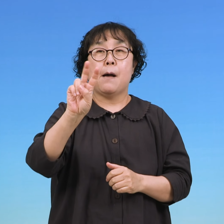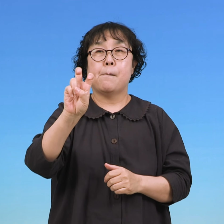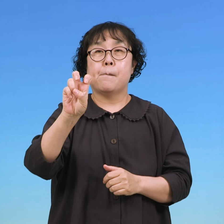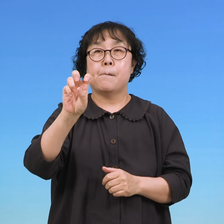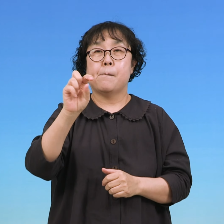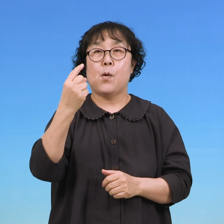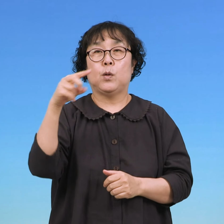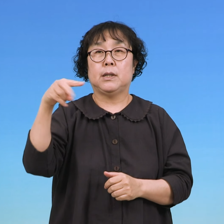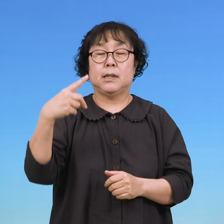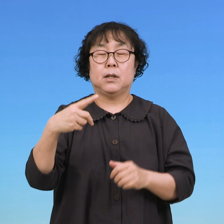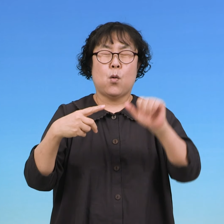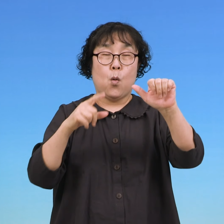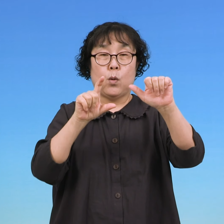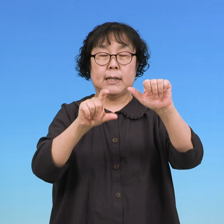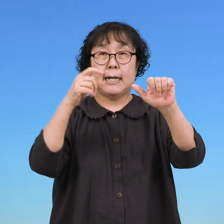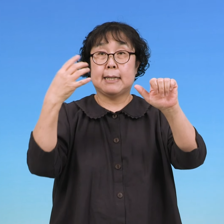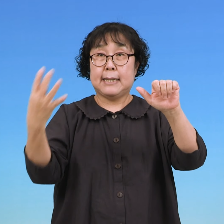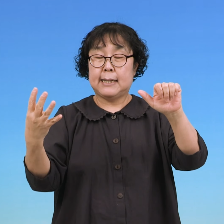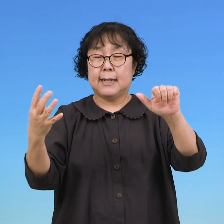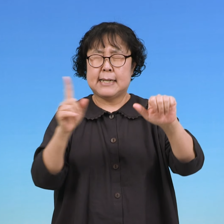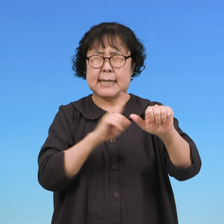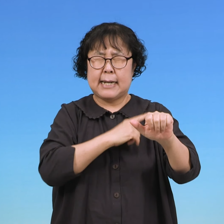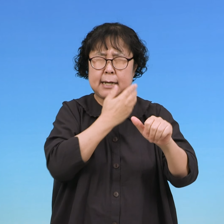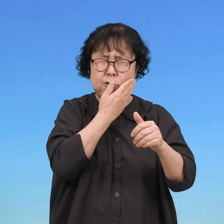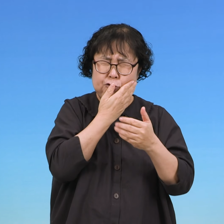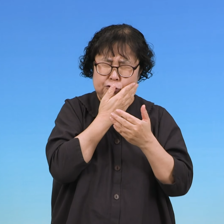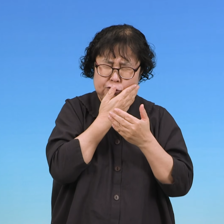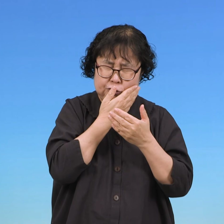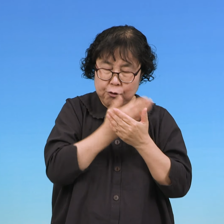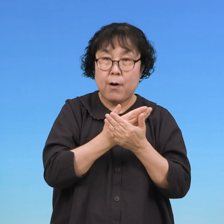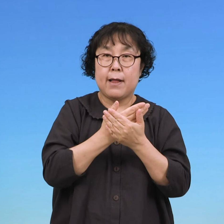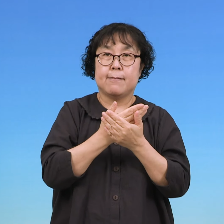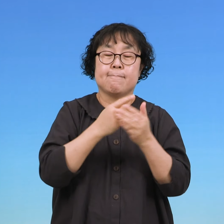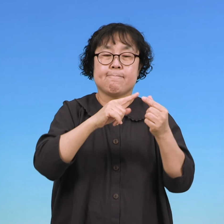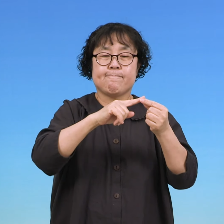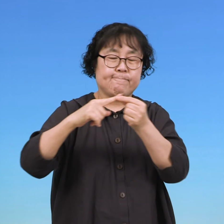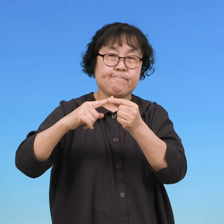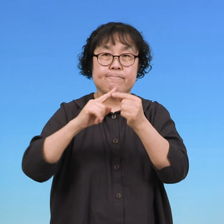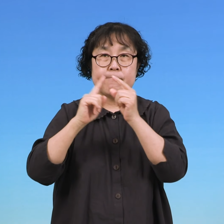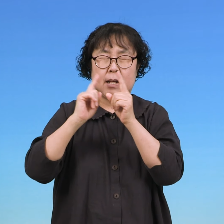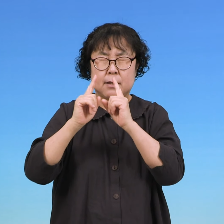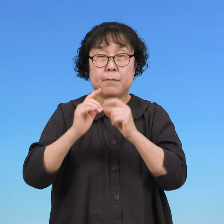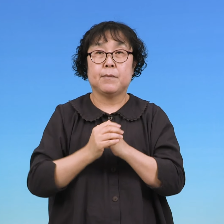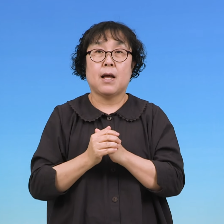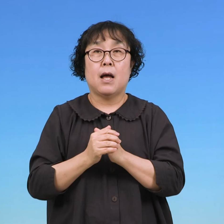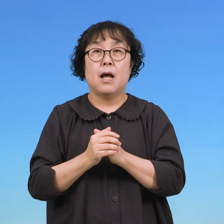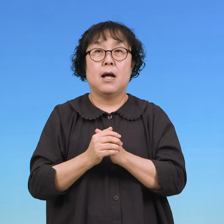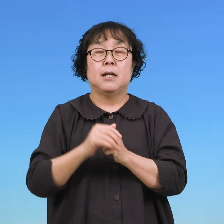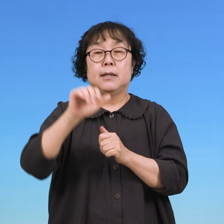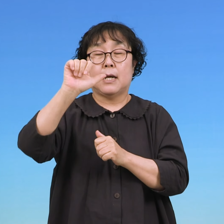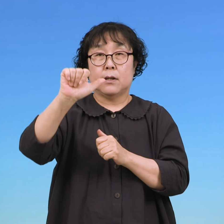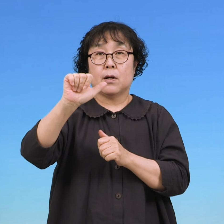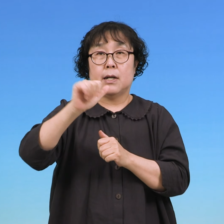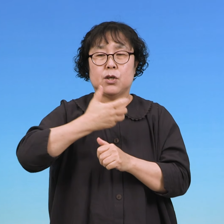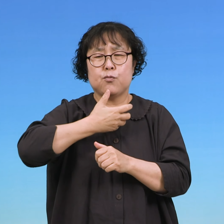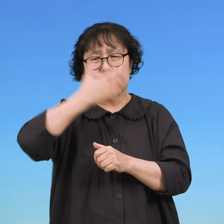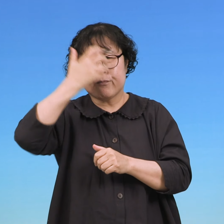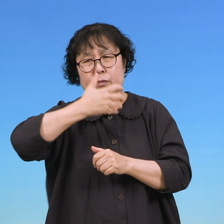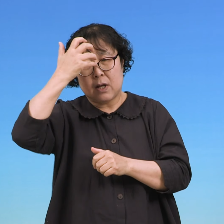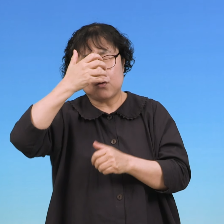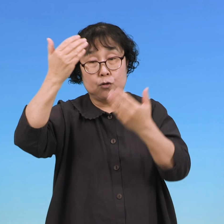4절이 아모스 전체에서 가장 중요한 핵심 구절이에요. 다섯 가지 환상을 주신